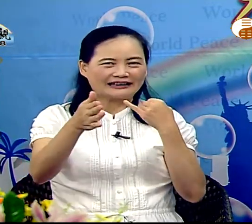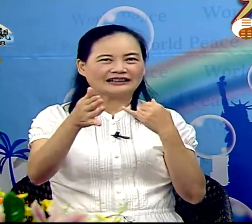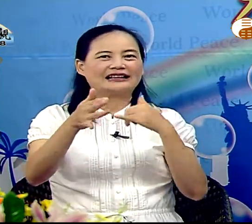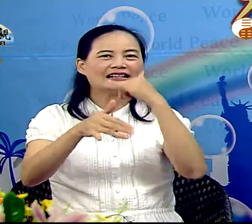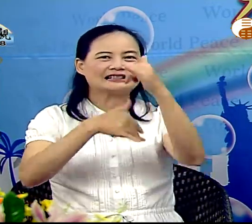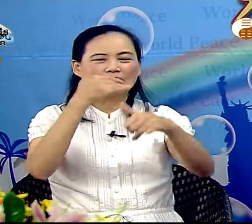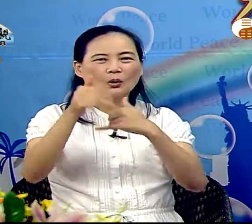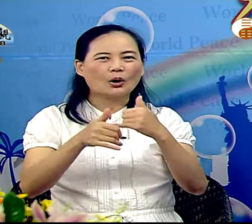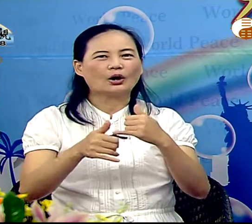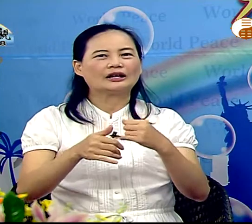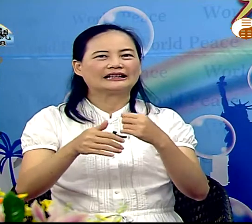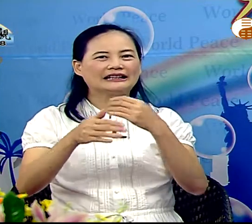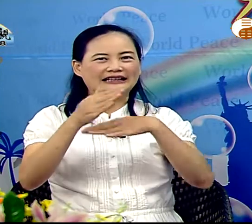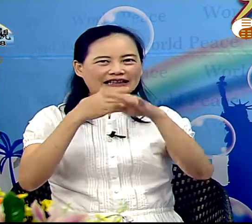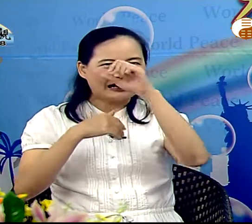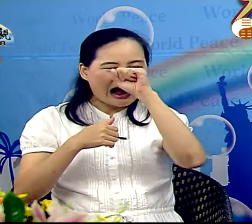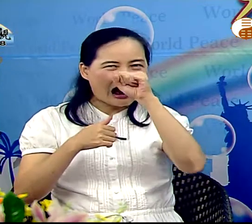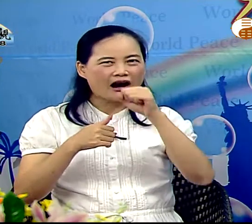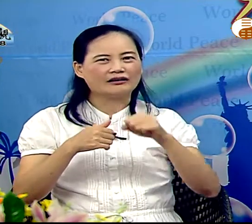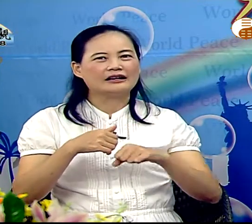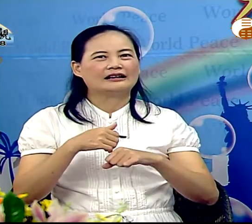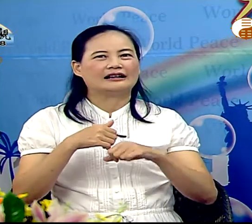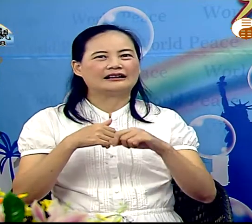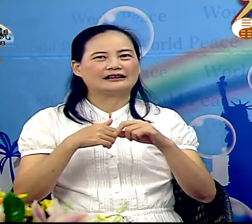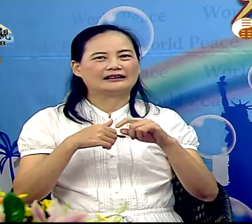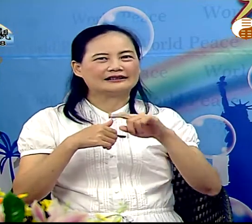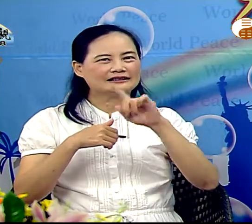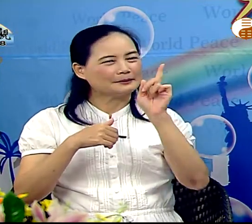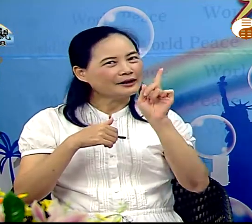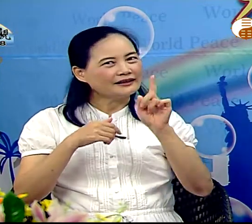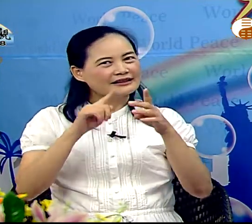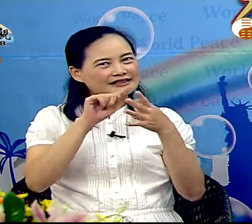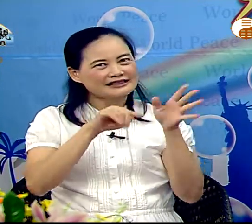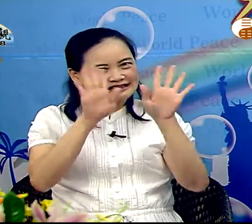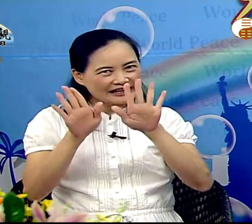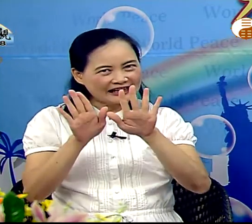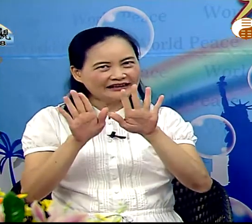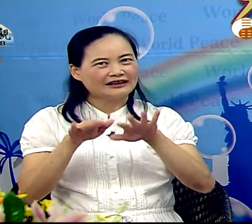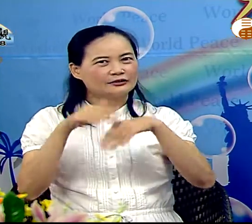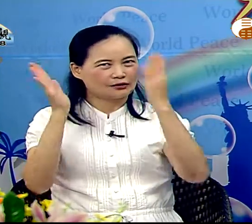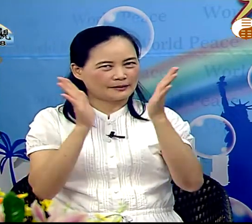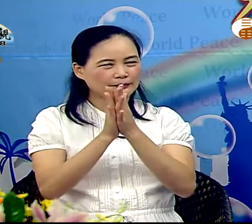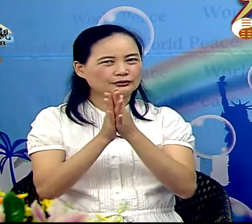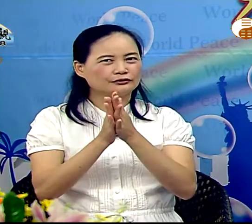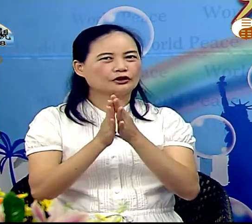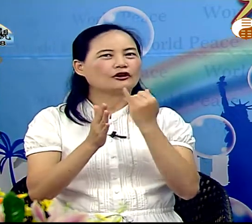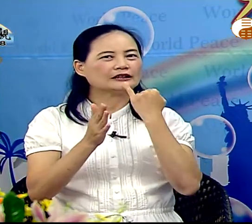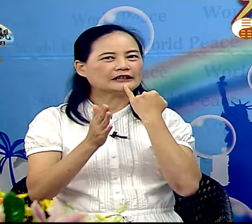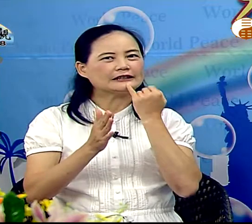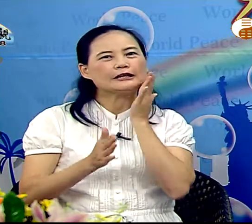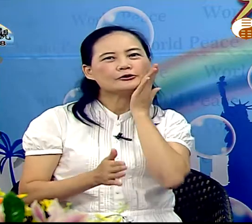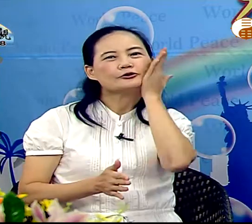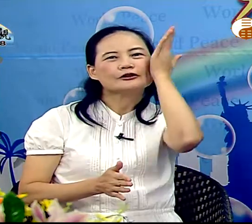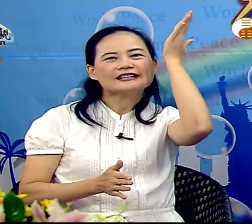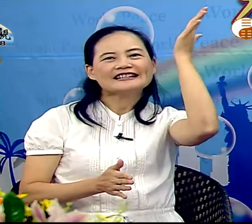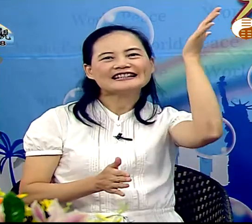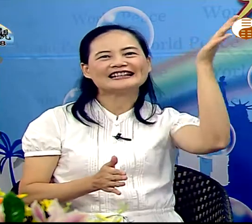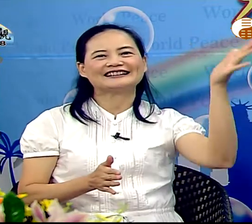的生活可以更好，什么事情全部都可以很顺心，